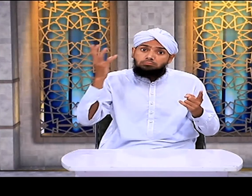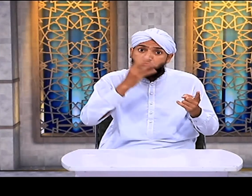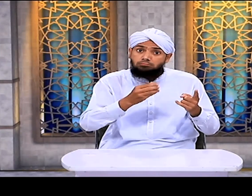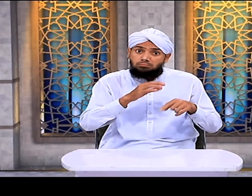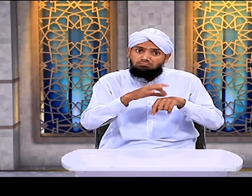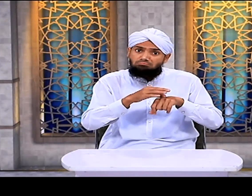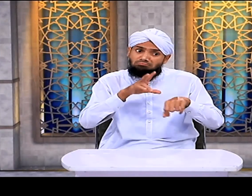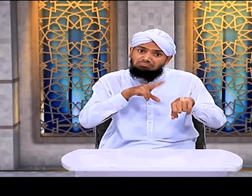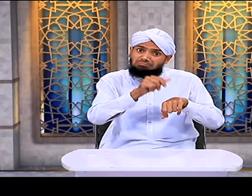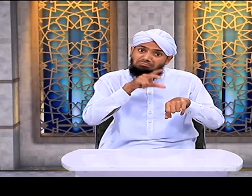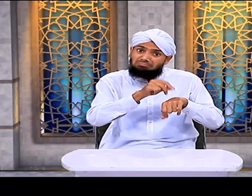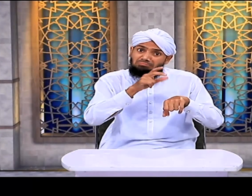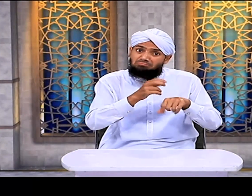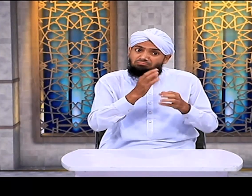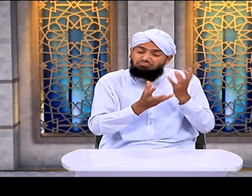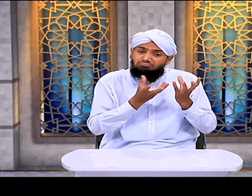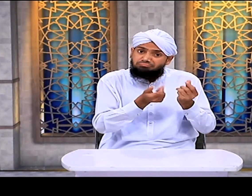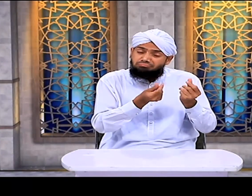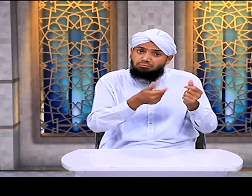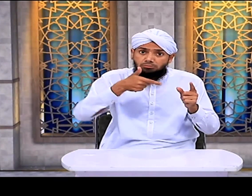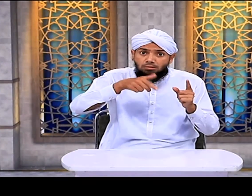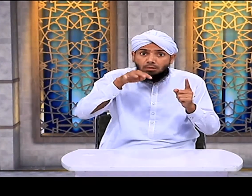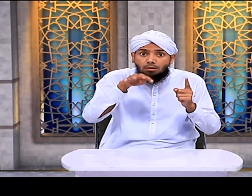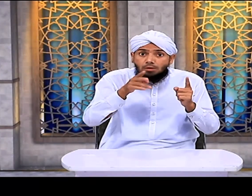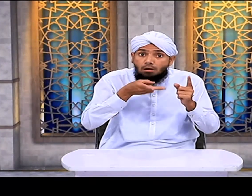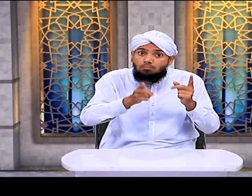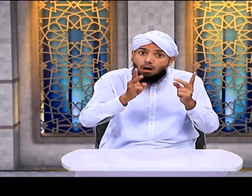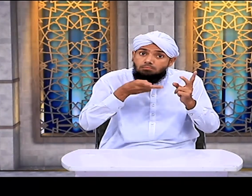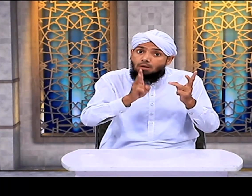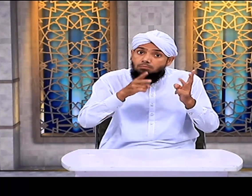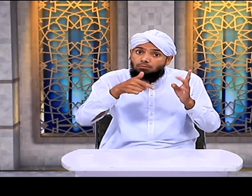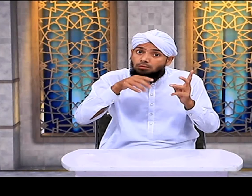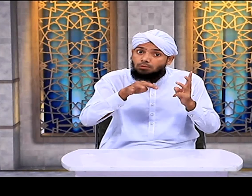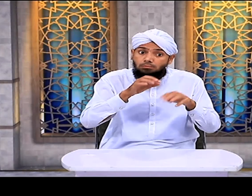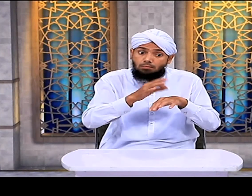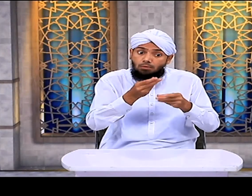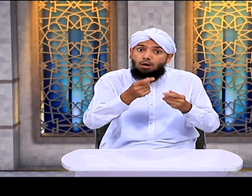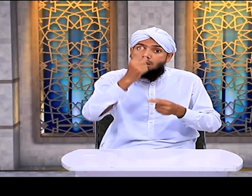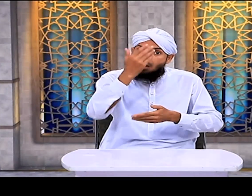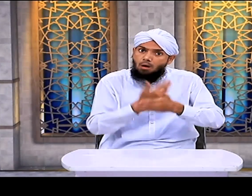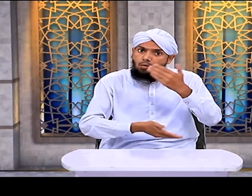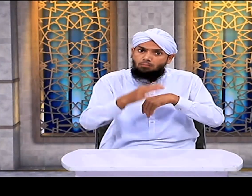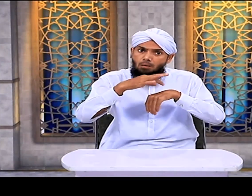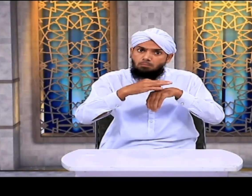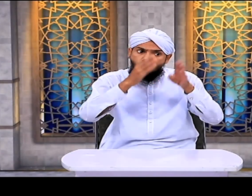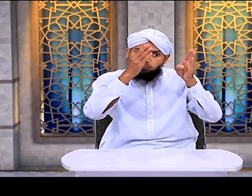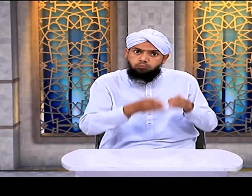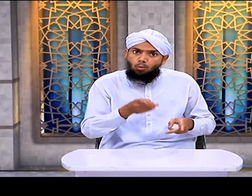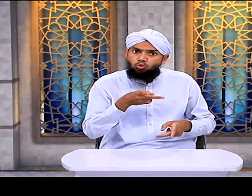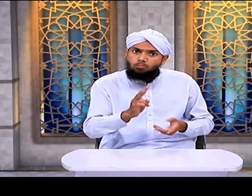70,000 مرتبہ جلائے گی۔ جب وہ ان کو جلا دے گی تو کہا جائے گا، دوبارہ اپنی پہلی حالت پر لوٹ جاؤ،